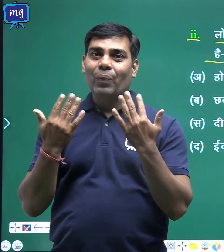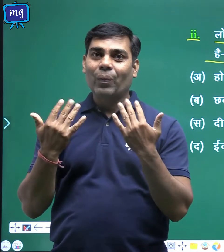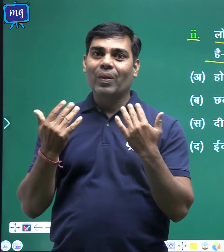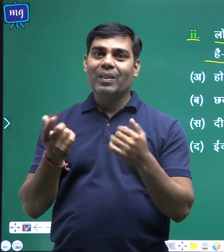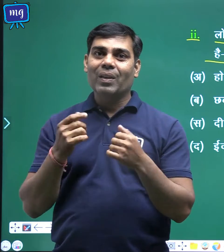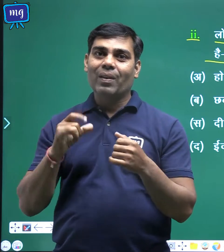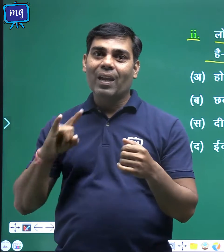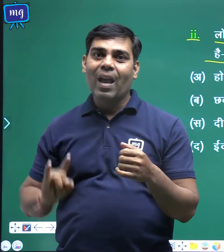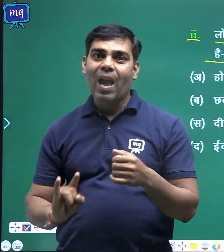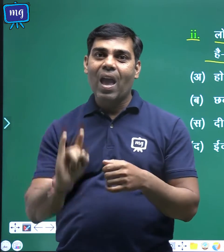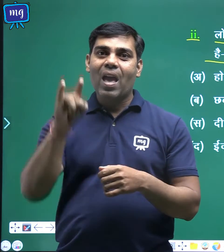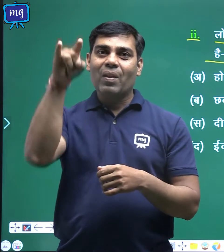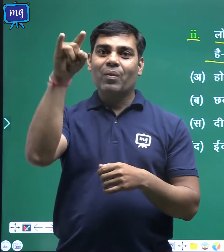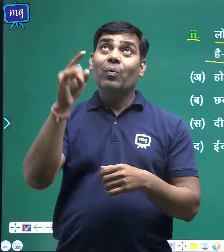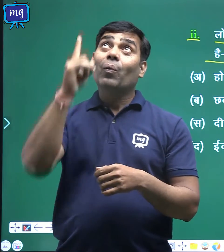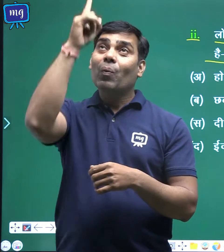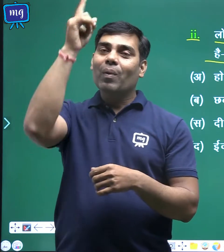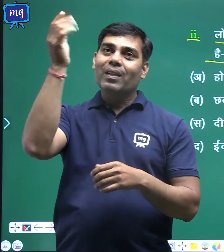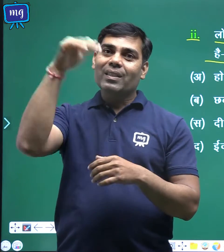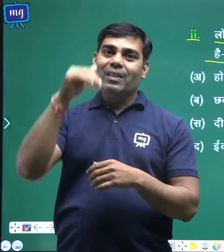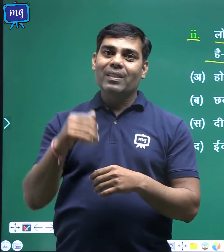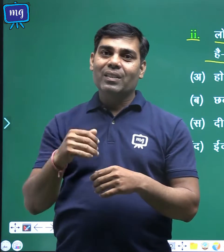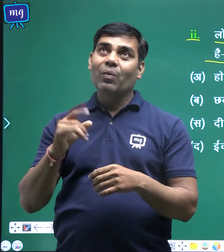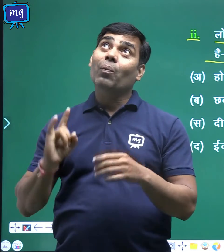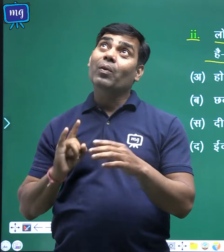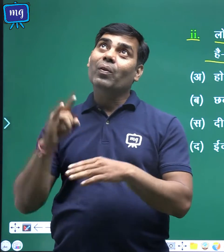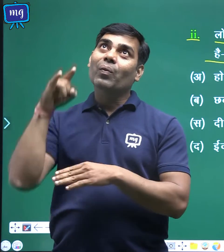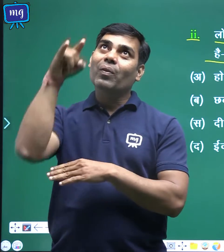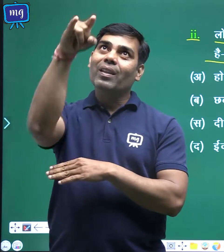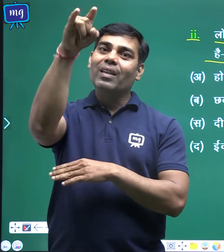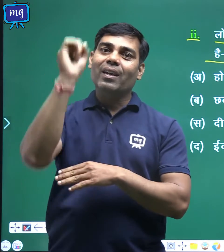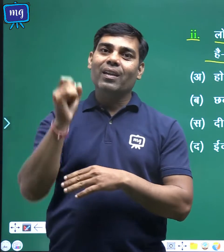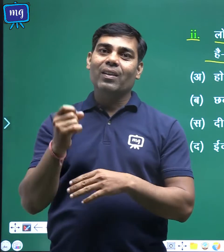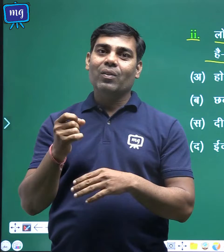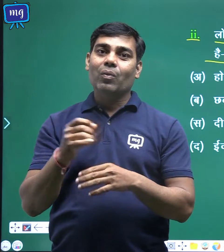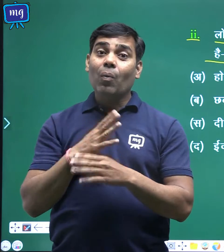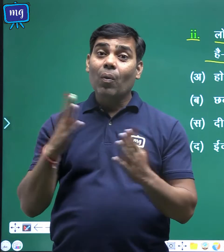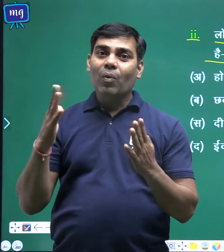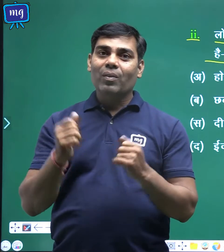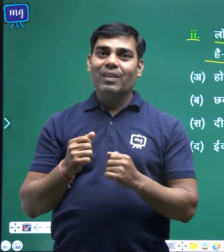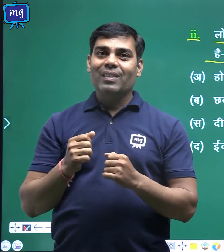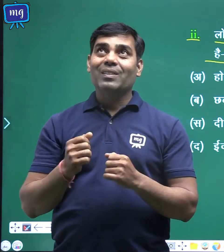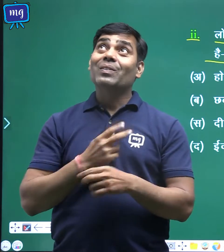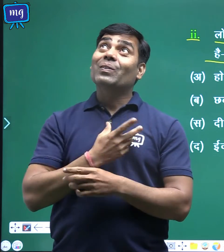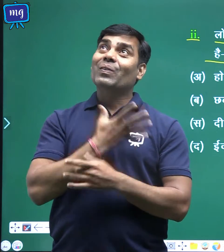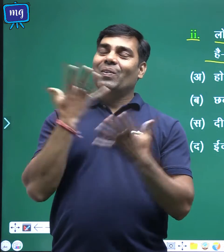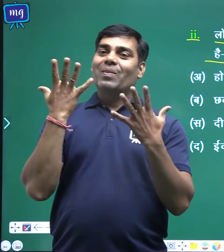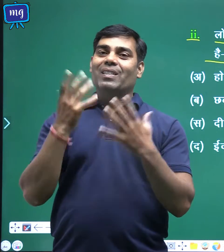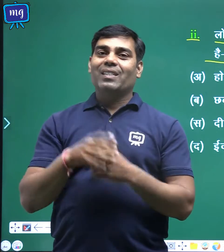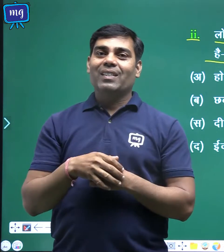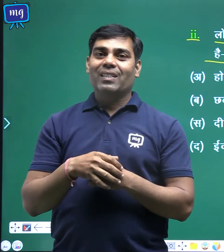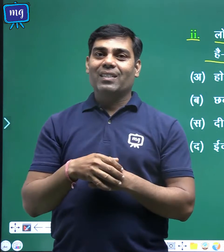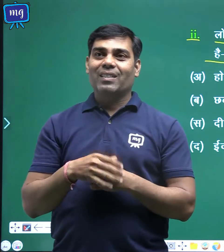जहाज़ ऊपर से गुजरते हैं तो बड़ा रोमांचित